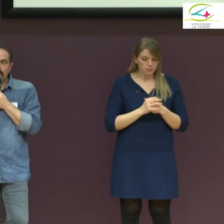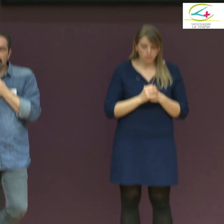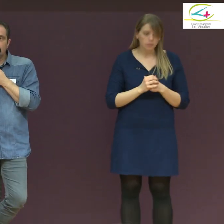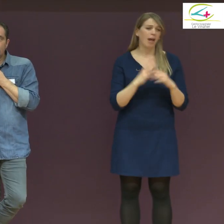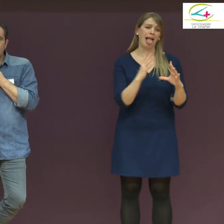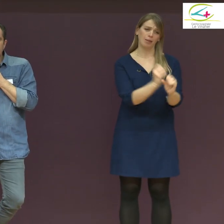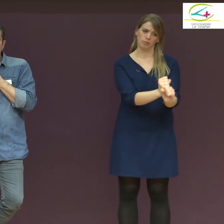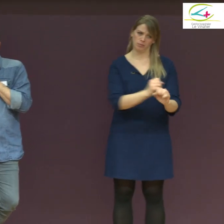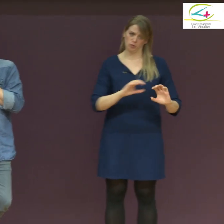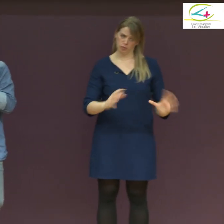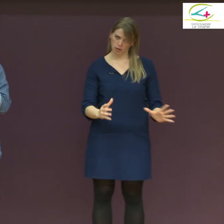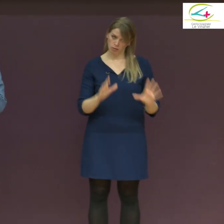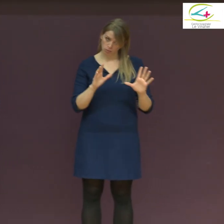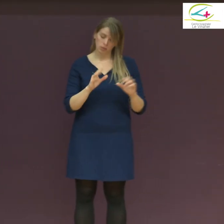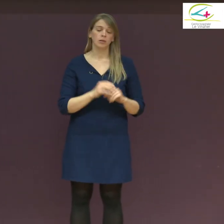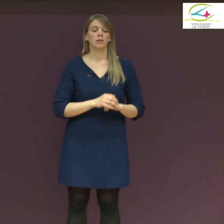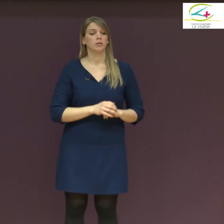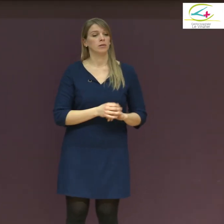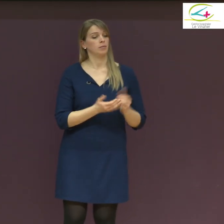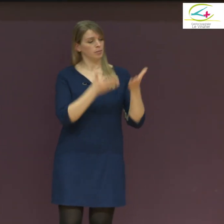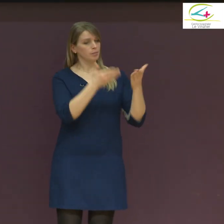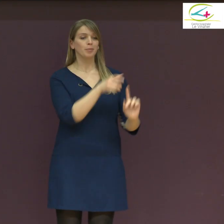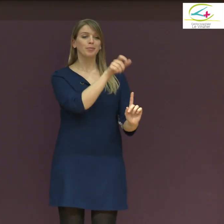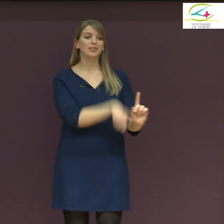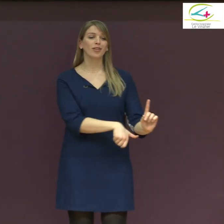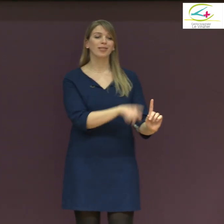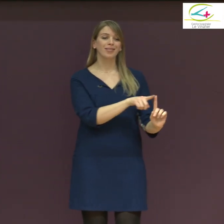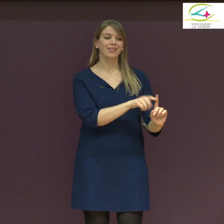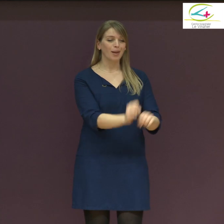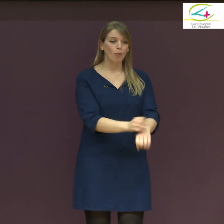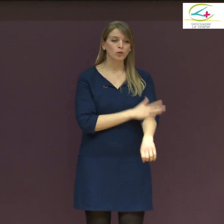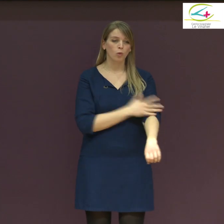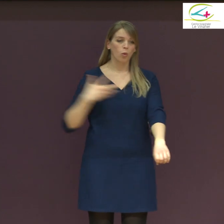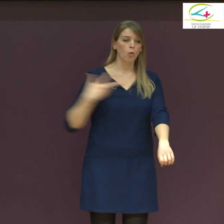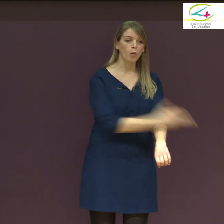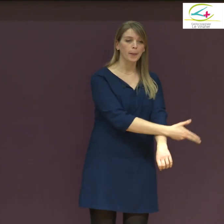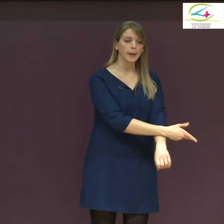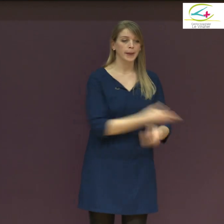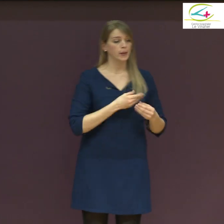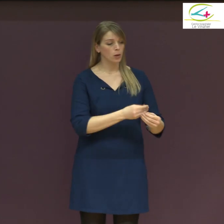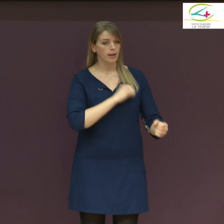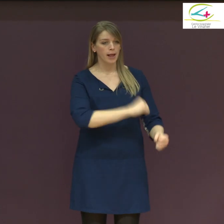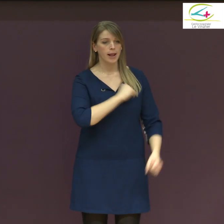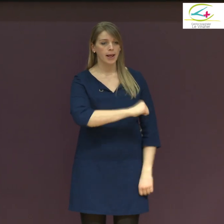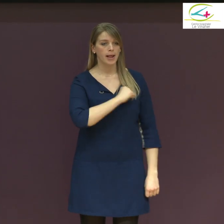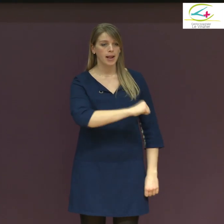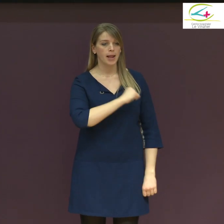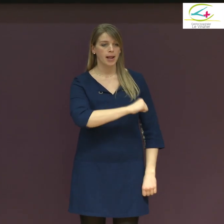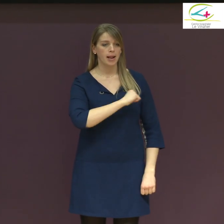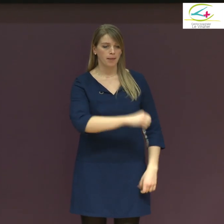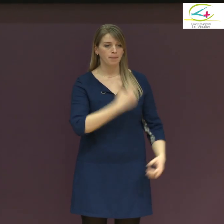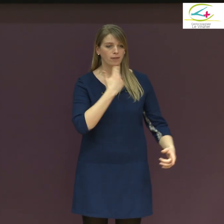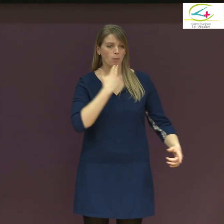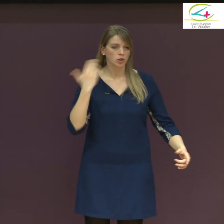faire très vite. Mais vous coupez l'individu de la relation émotionnelle et vous le mettez dans la performance tout le temps. Donc c'est